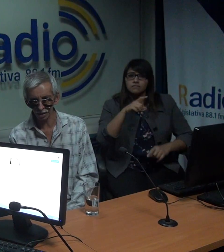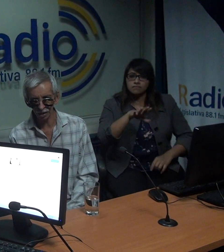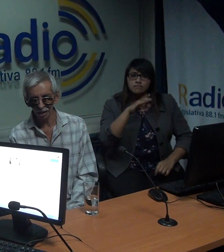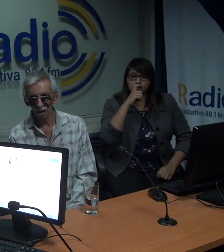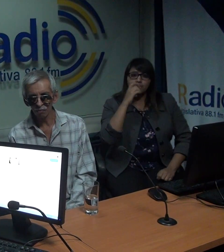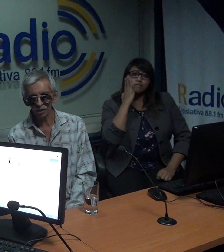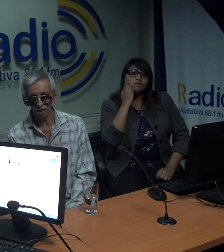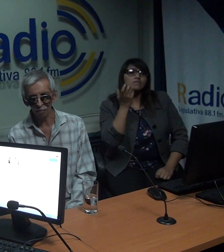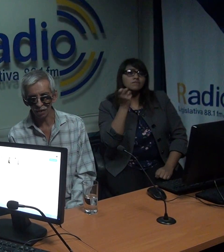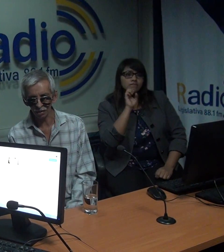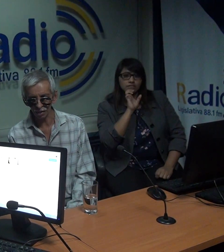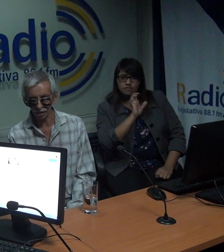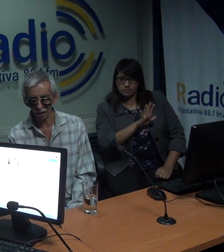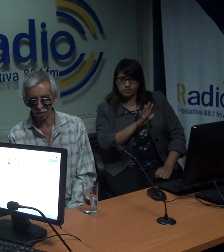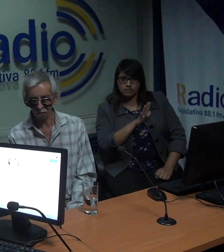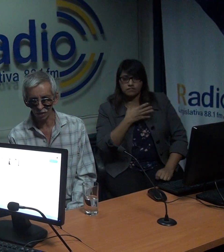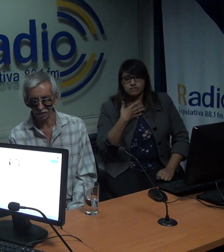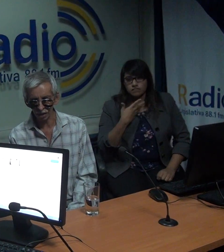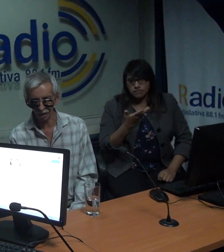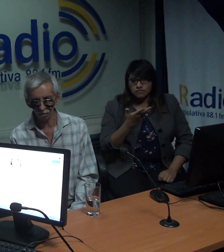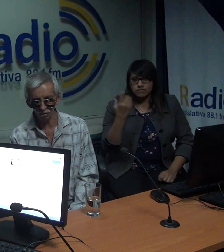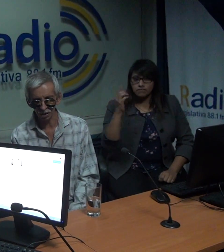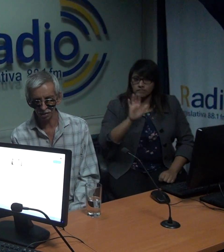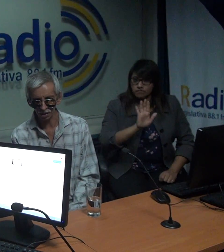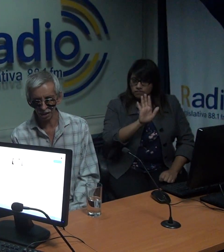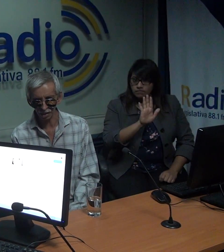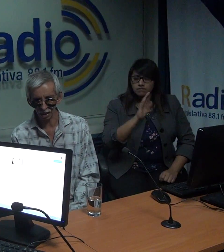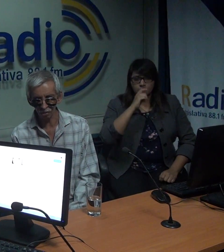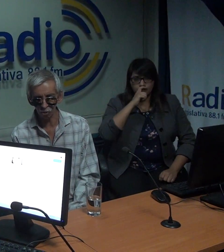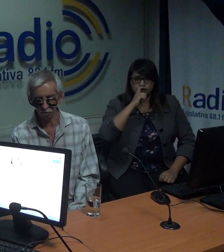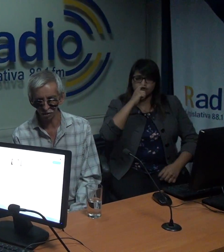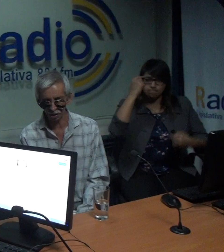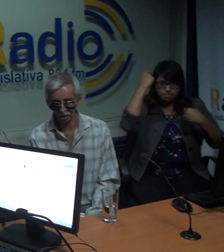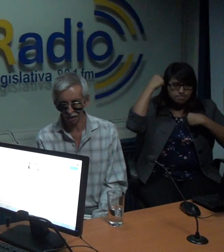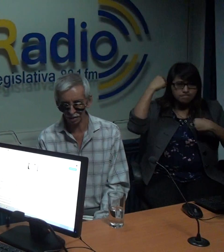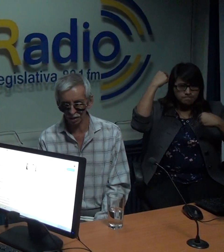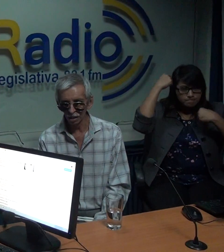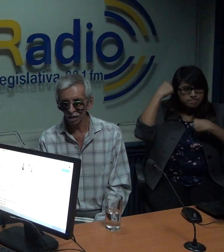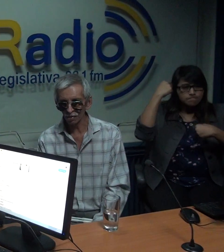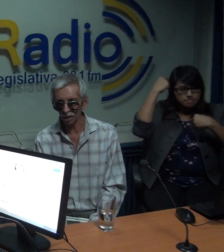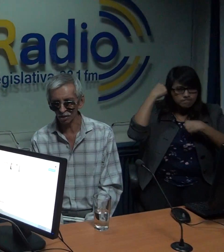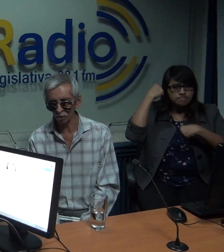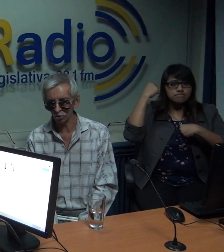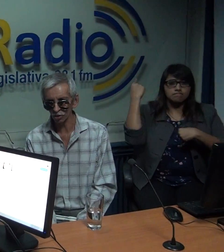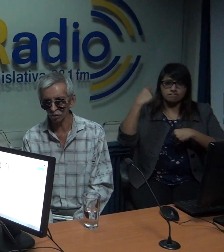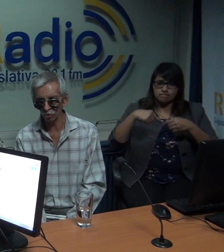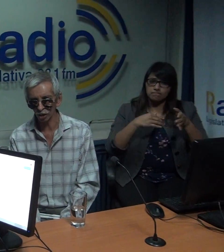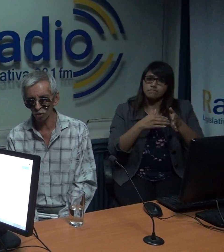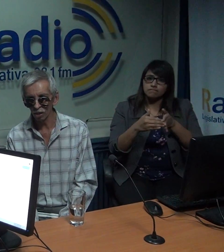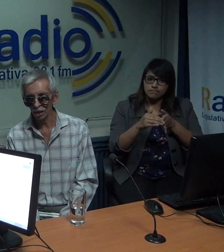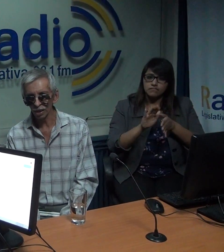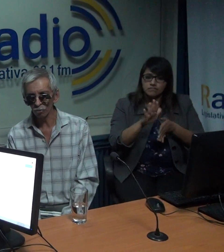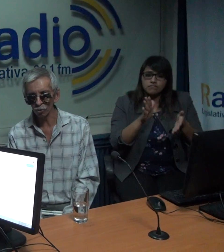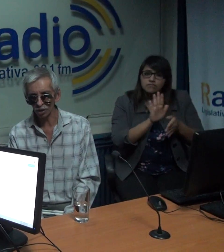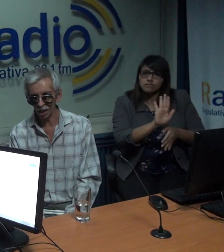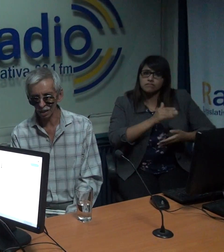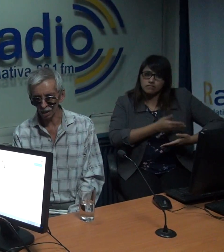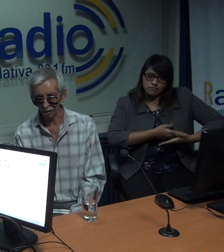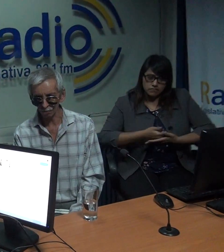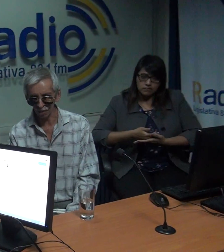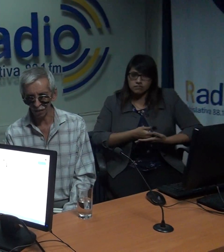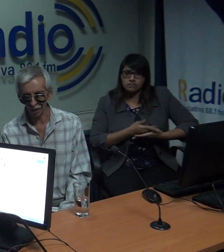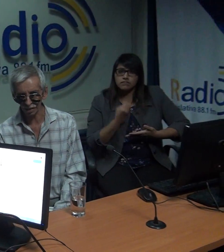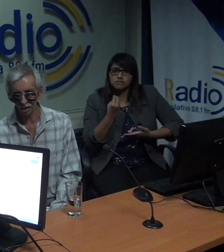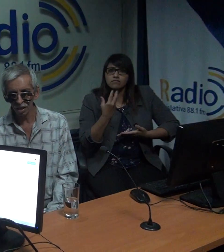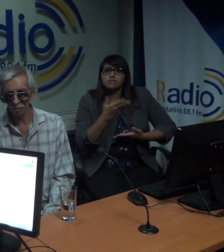quiere decir, más el padre tiene que comenzar a concientizarse, autoconcientizarse de la situación de su hijo y